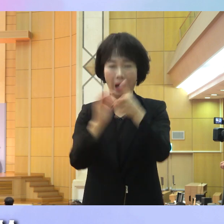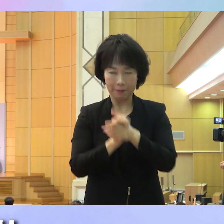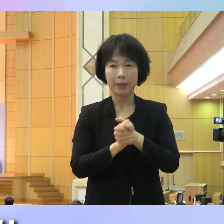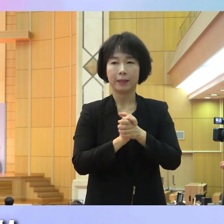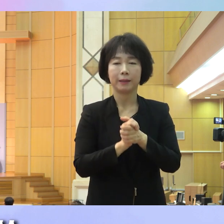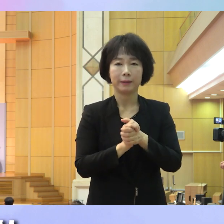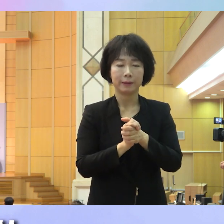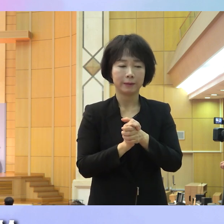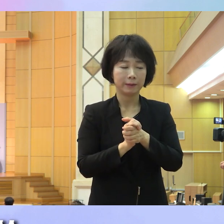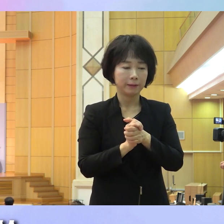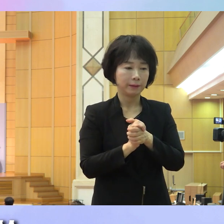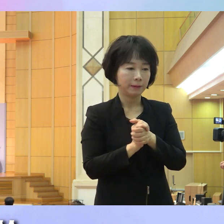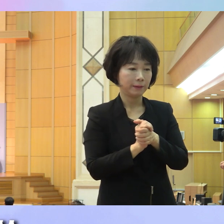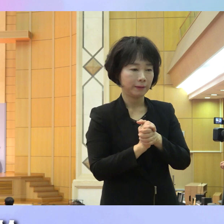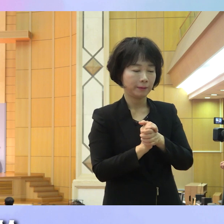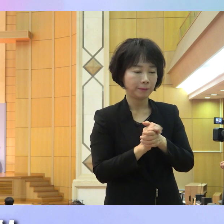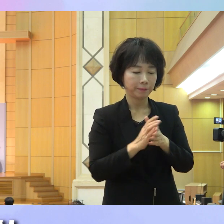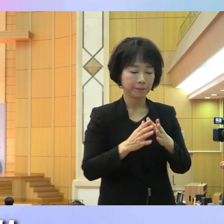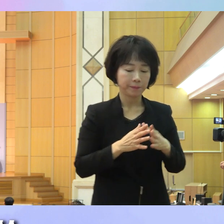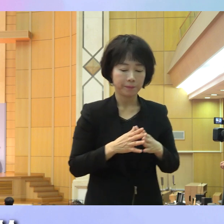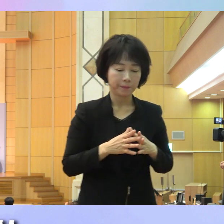아멘.